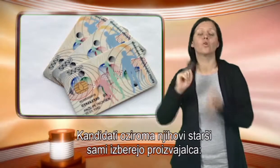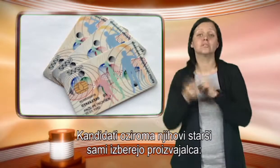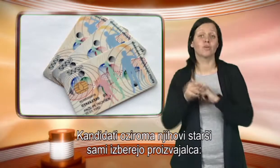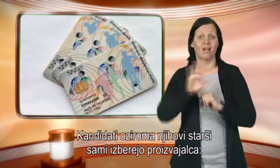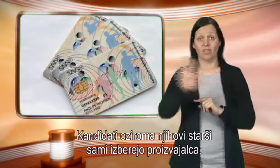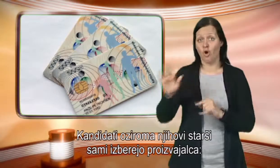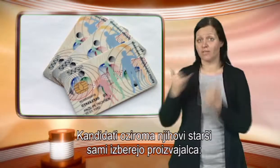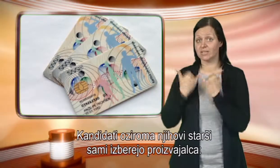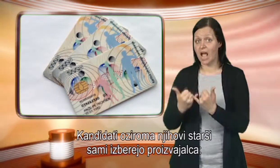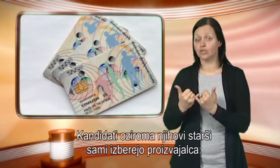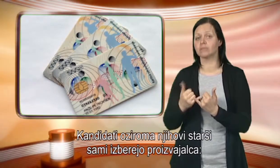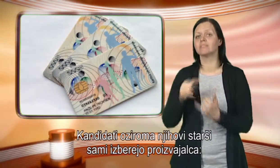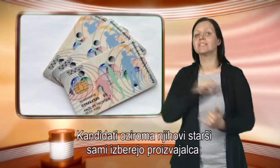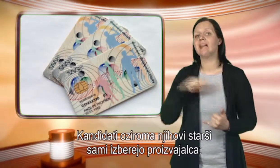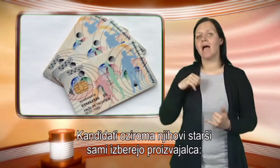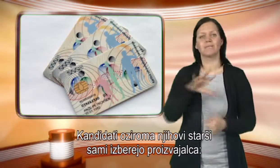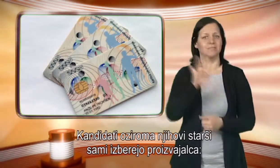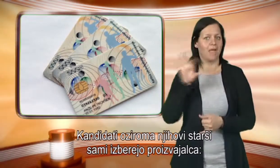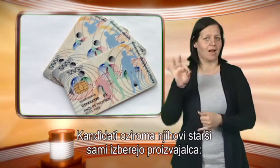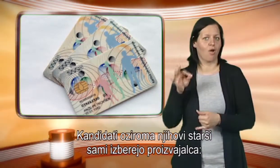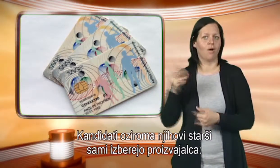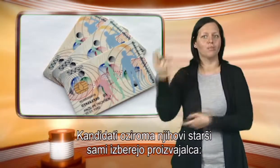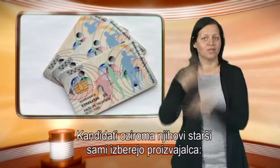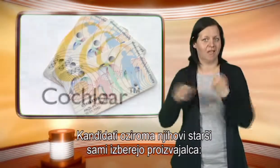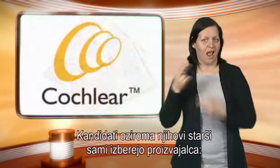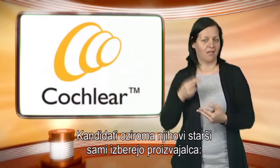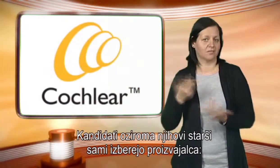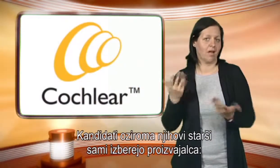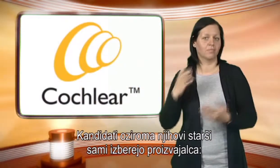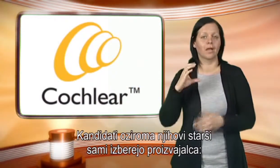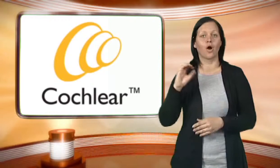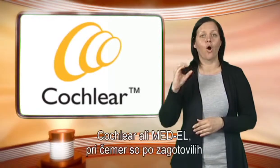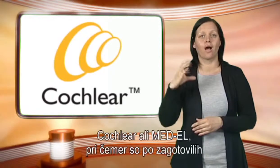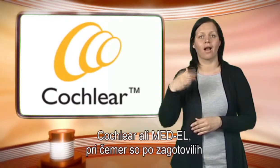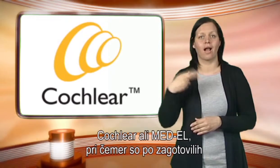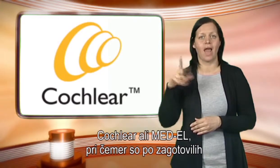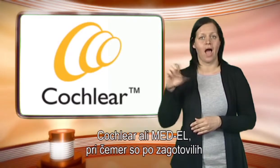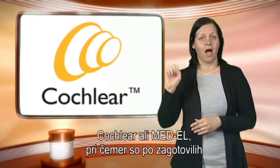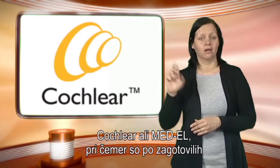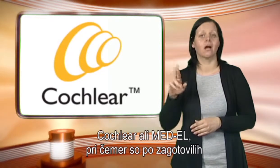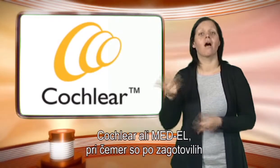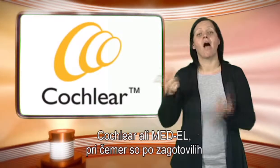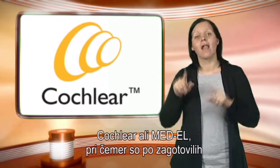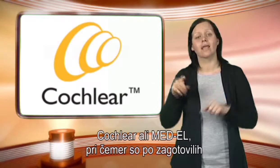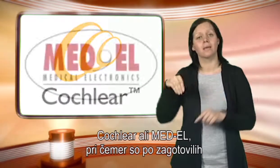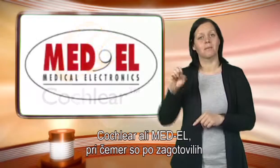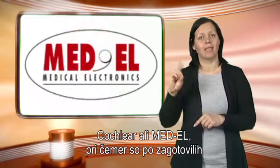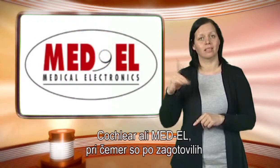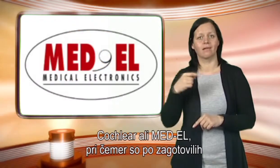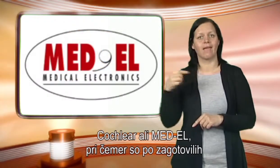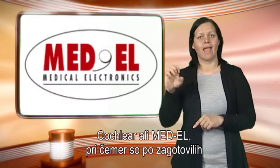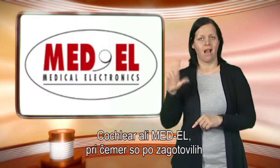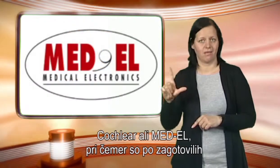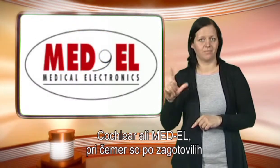Kandidati oziroma njihovi starši sami izberejo proizvajalca. Cochlear ali Medel, pri čemer so